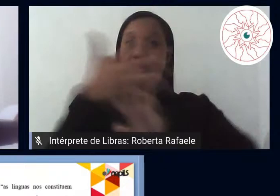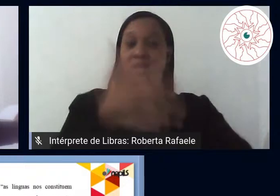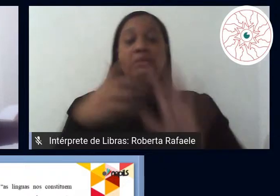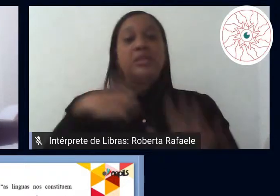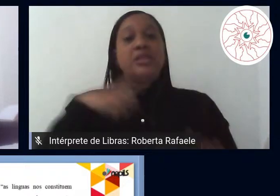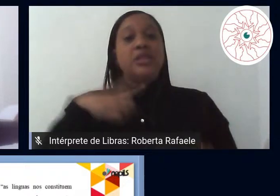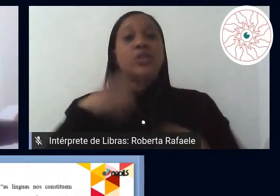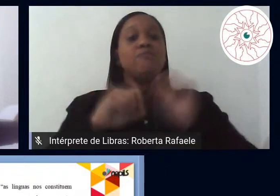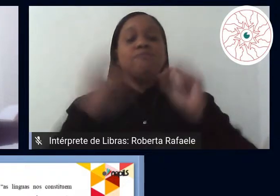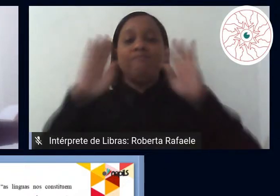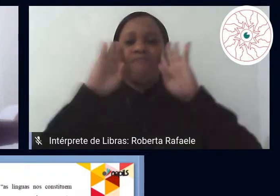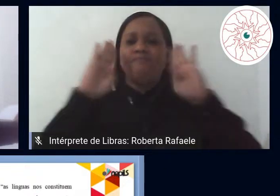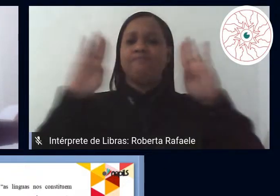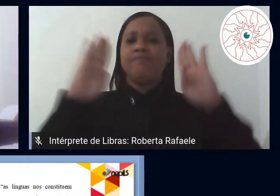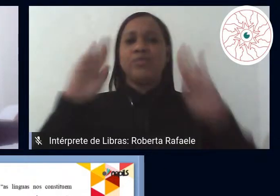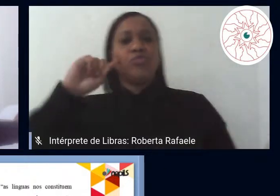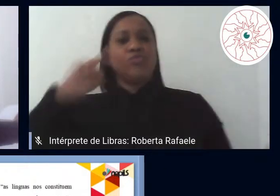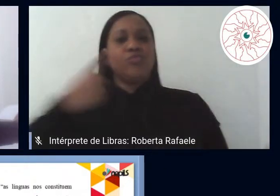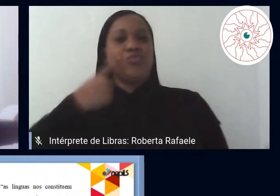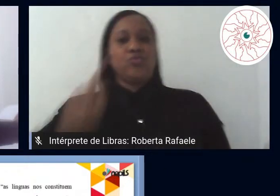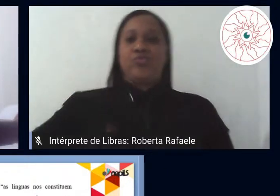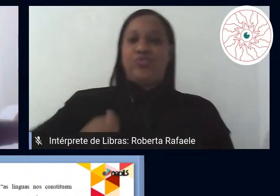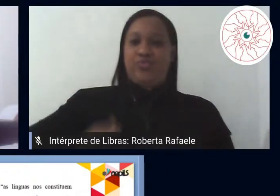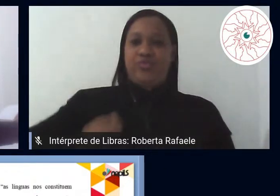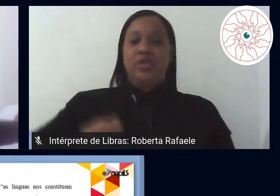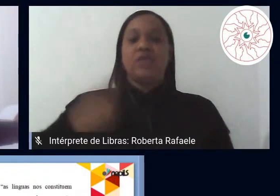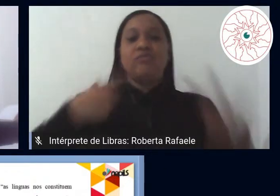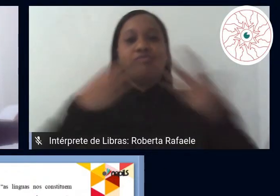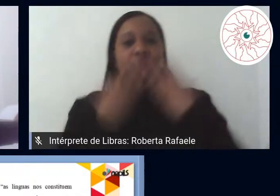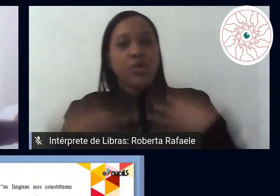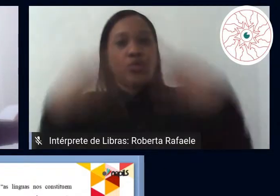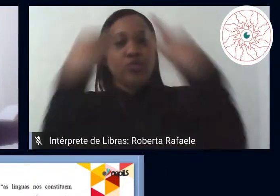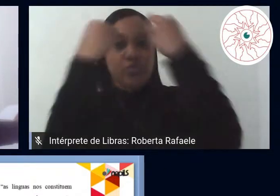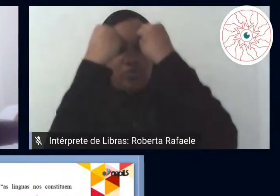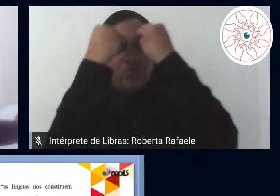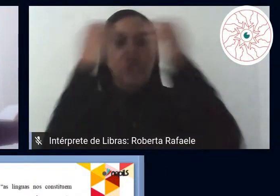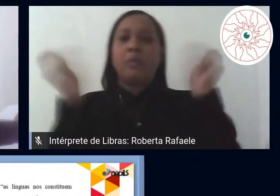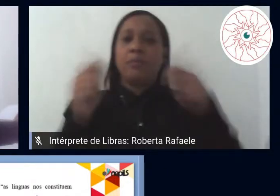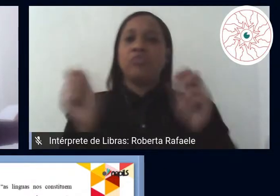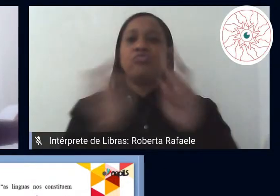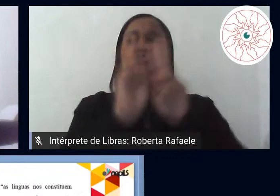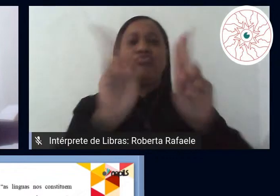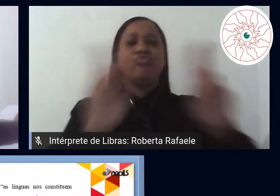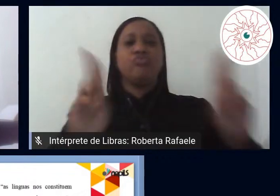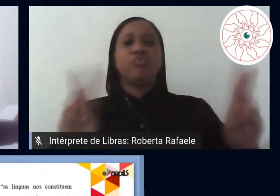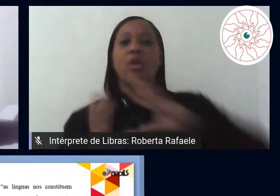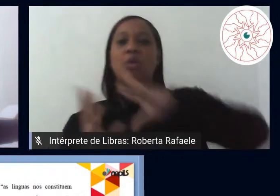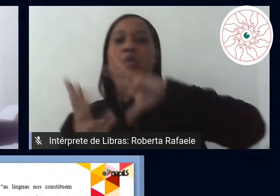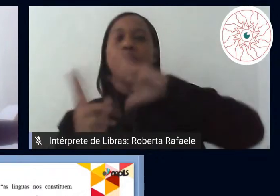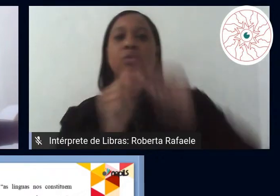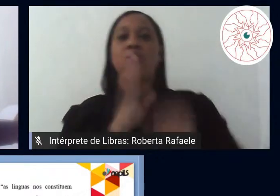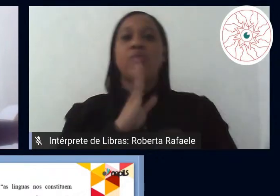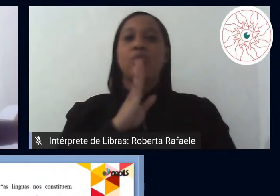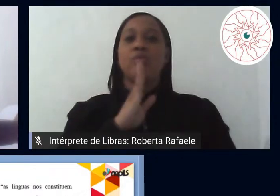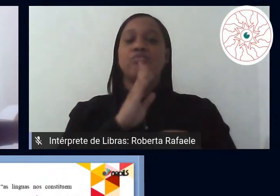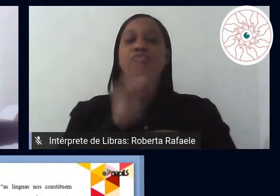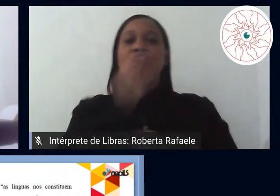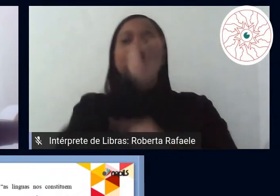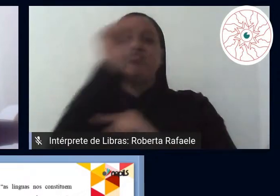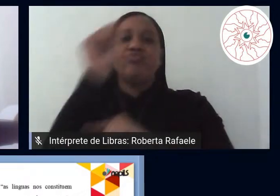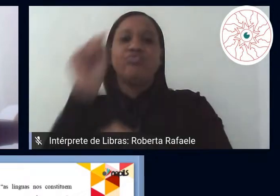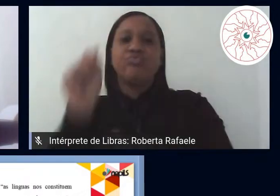fundamental na vida dos surdos, pois é com a sua aquisição que eles podem nomear o mundo e se constituir, se constituírem enquanto